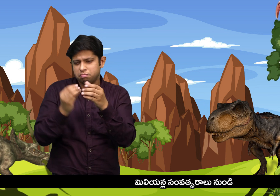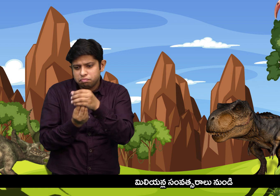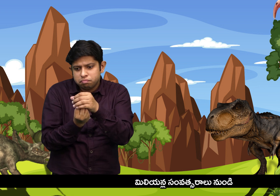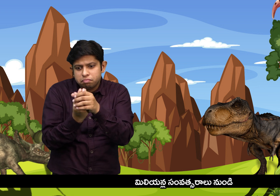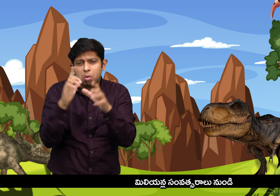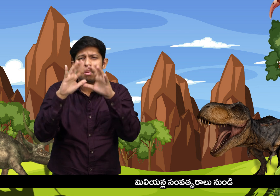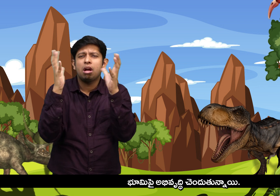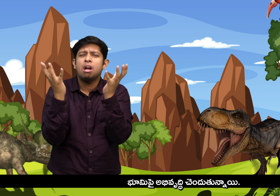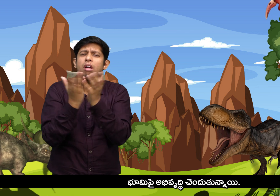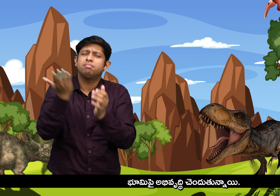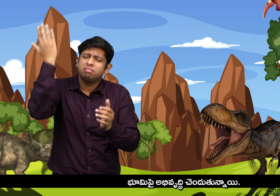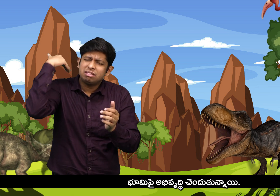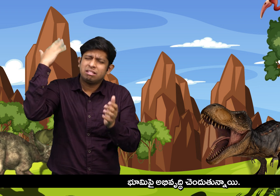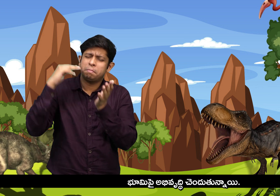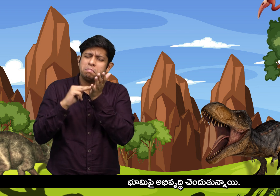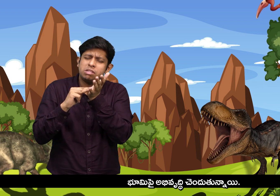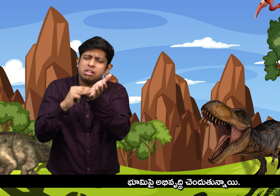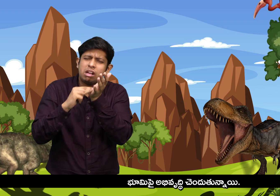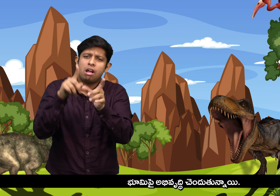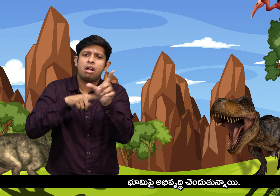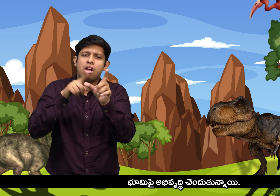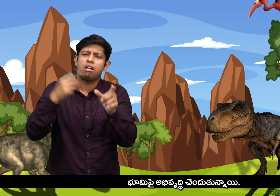నుండి భూమిపై అభివృద్ధి చెందుతున్నాయి.